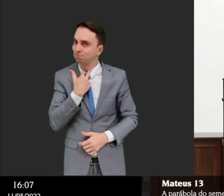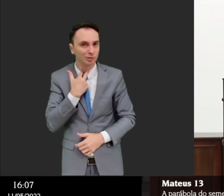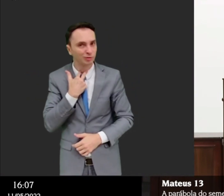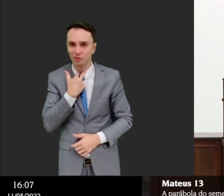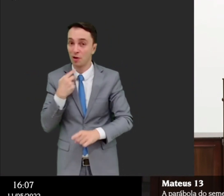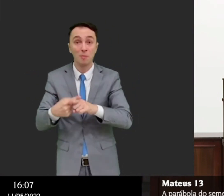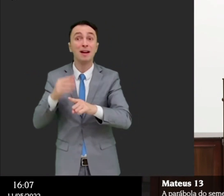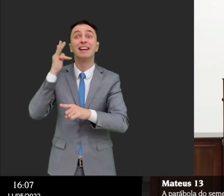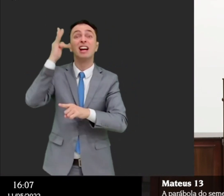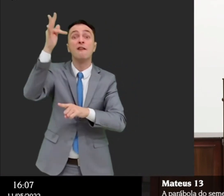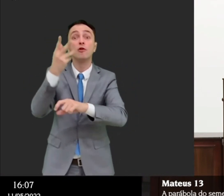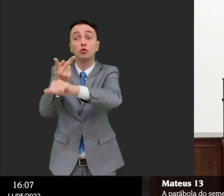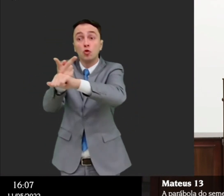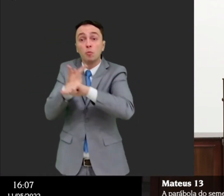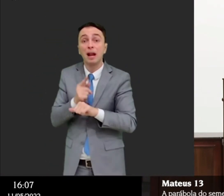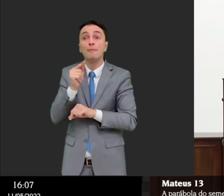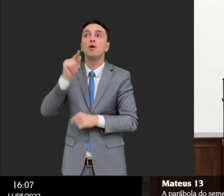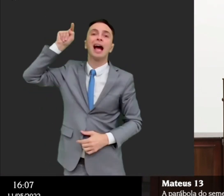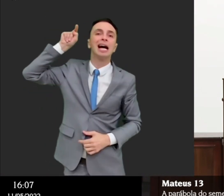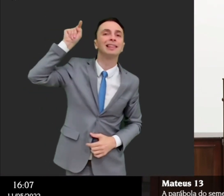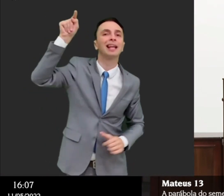lá no reino do céu.